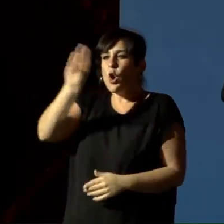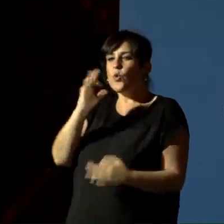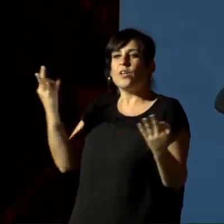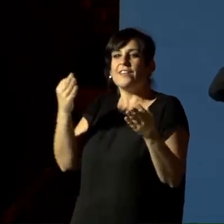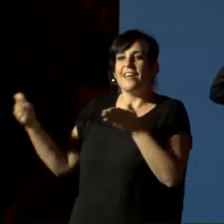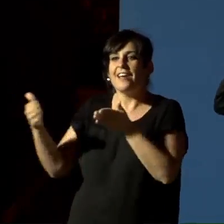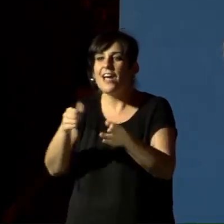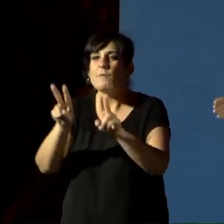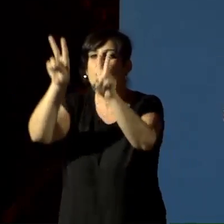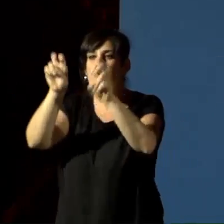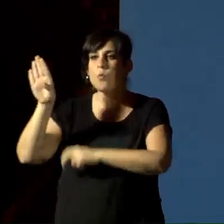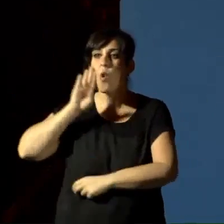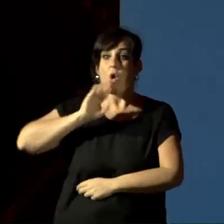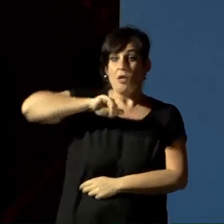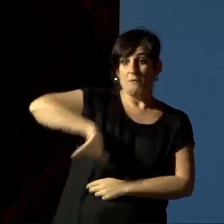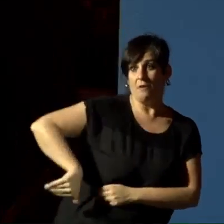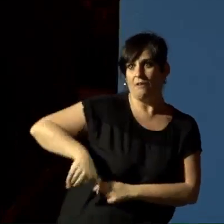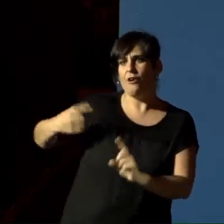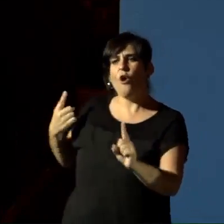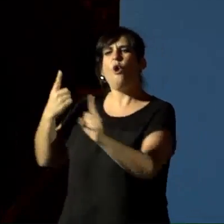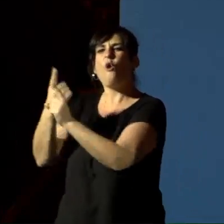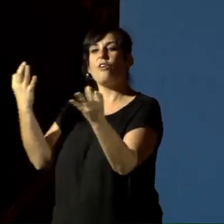entre corrupción e democracia.